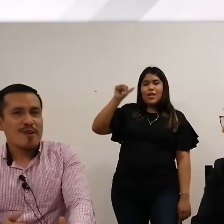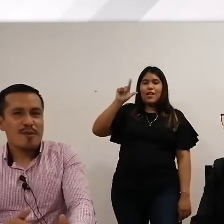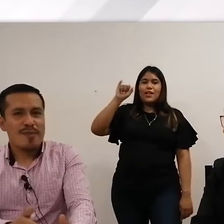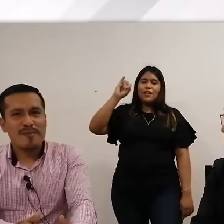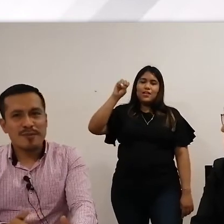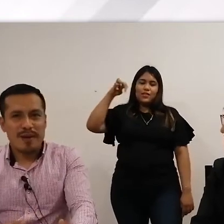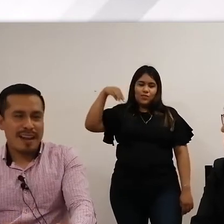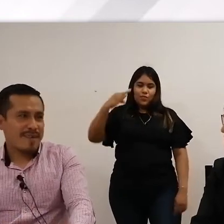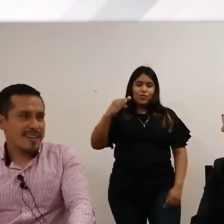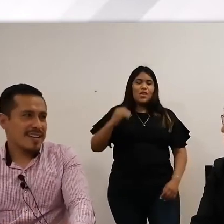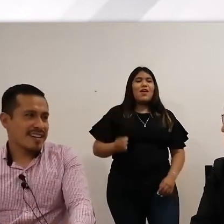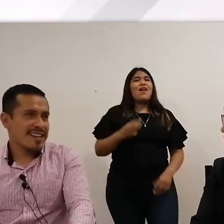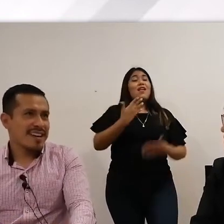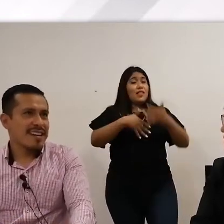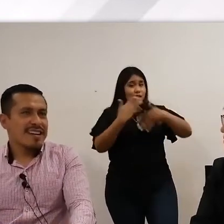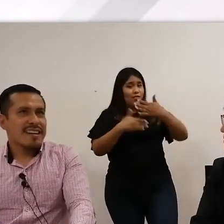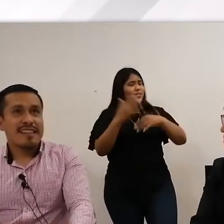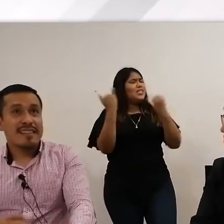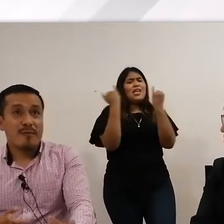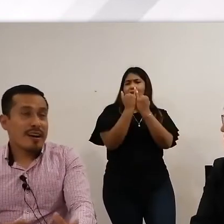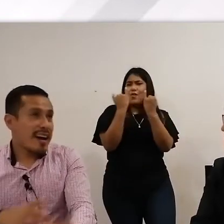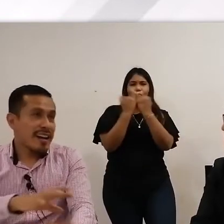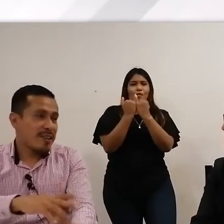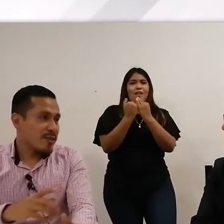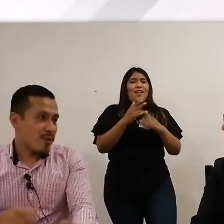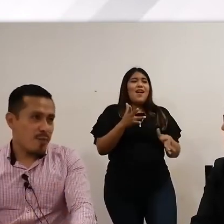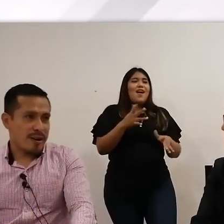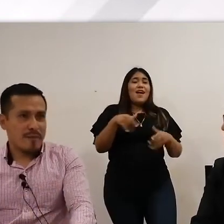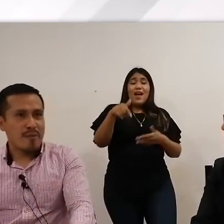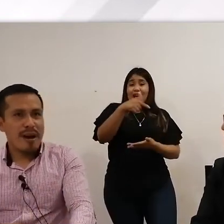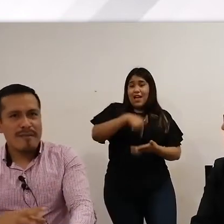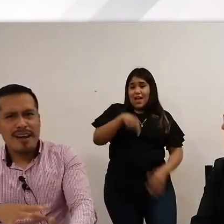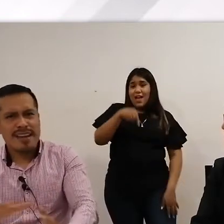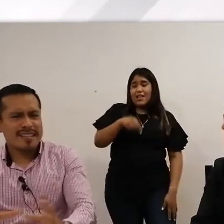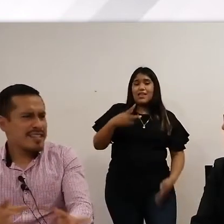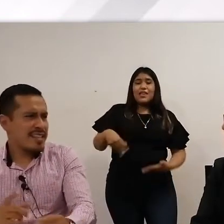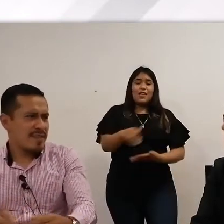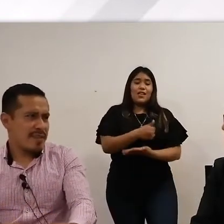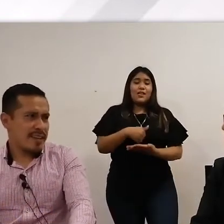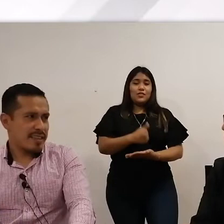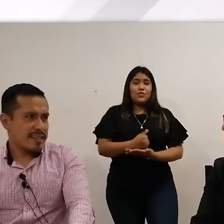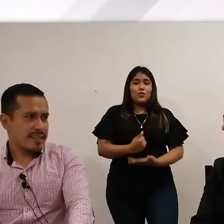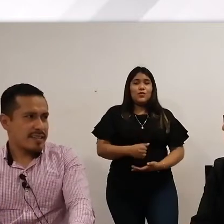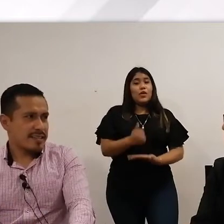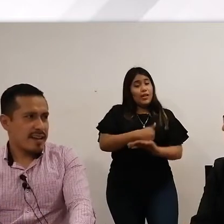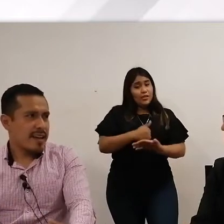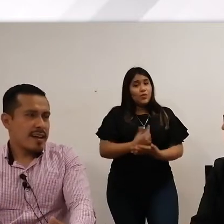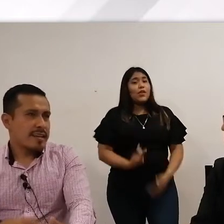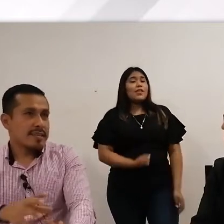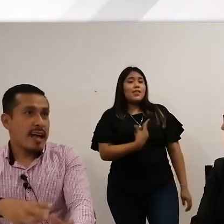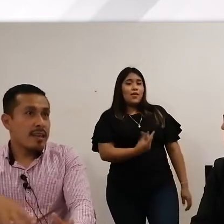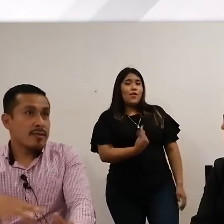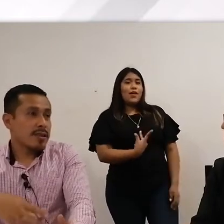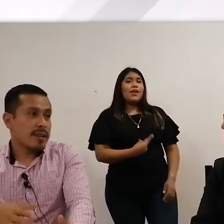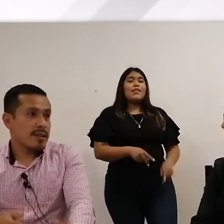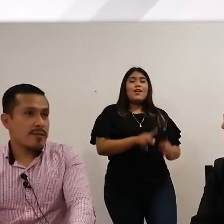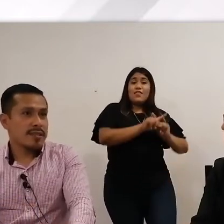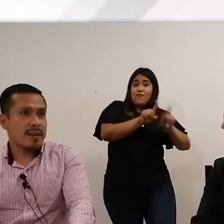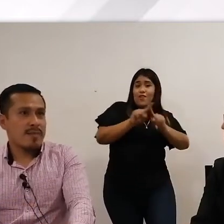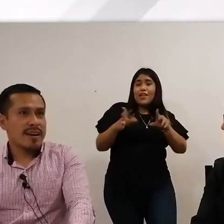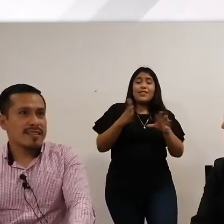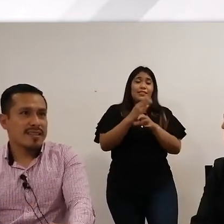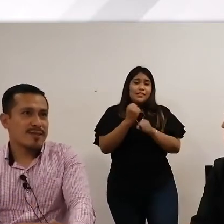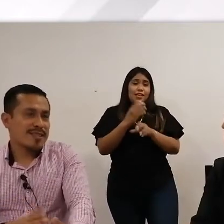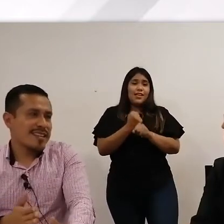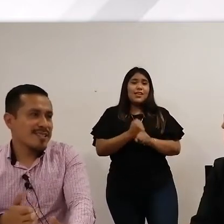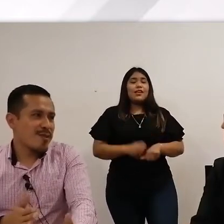mismo. Ocupamos palabras aquí en Tehuacán que no se ocupan en Puebla, y así en diferentes estados y regiones